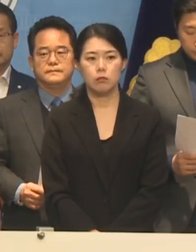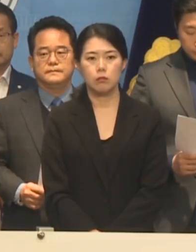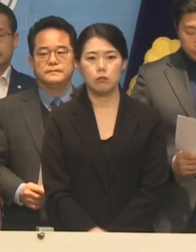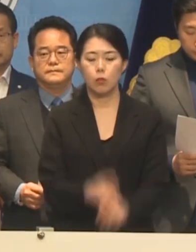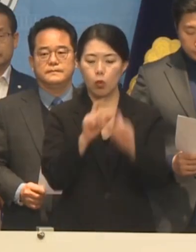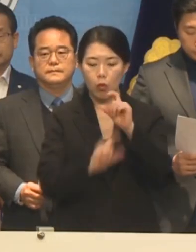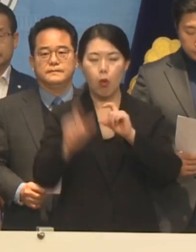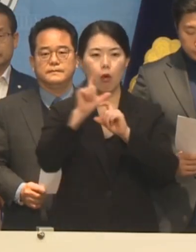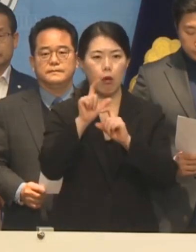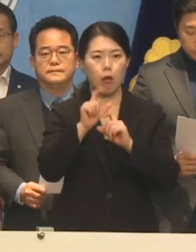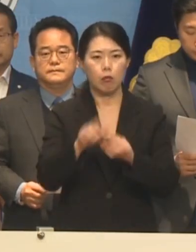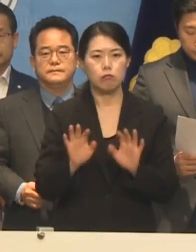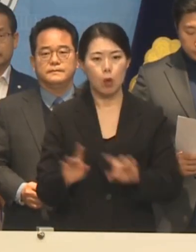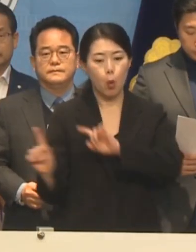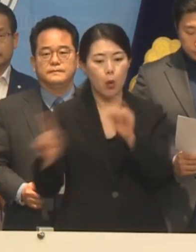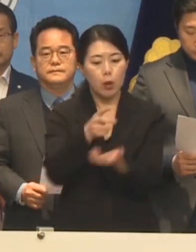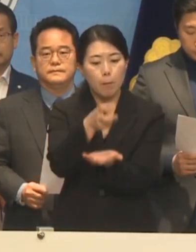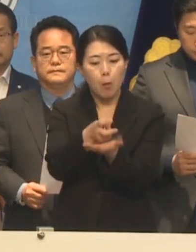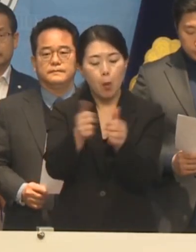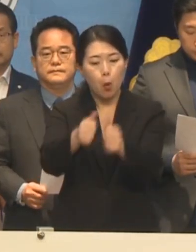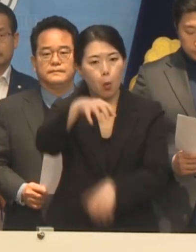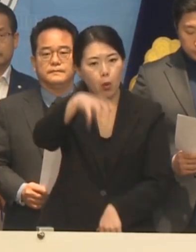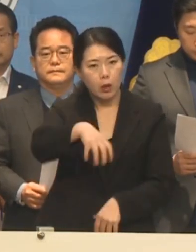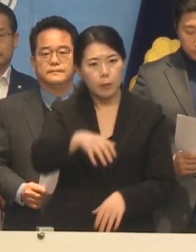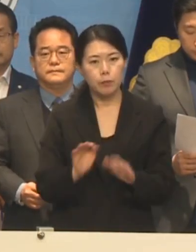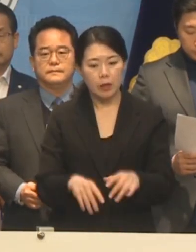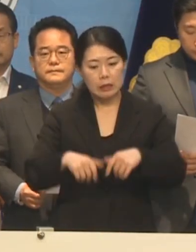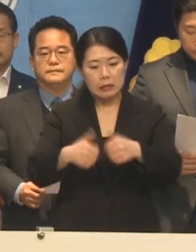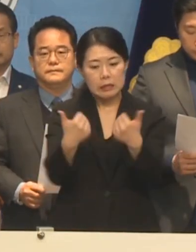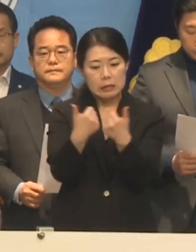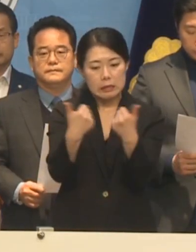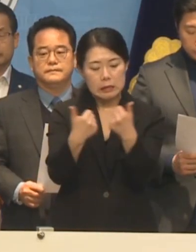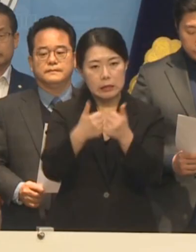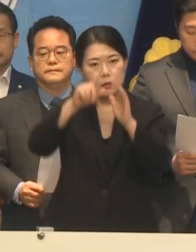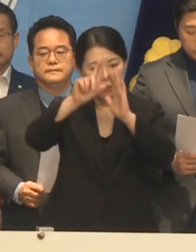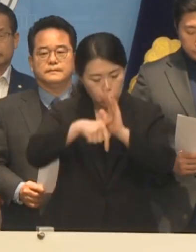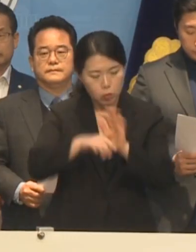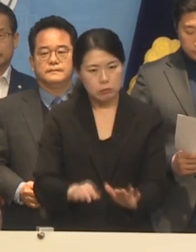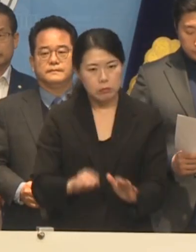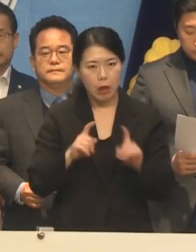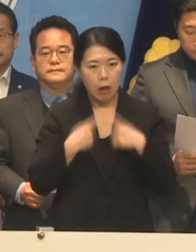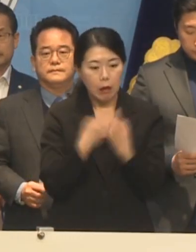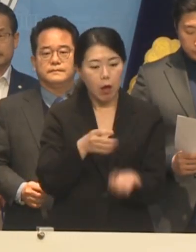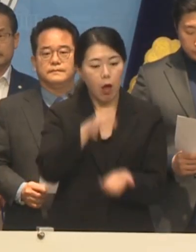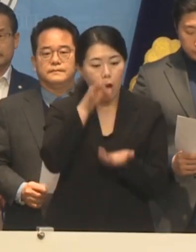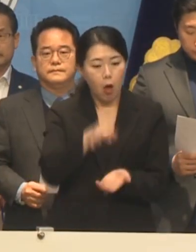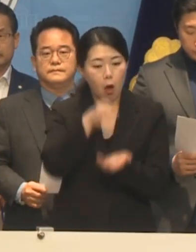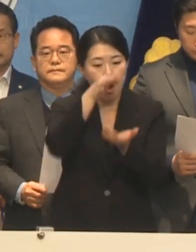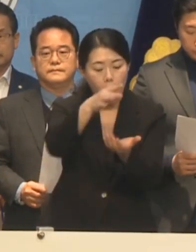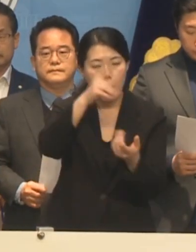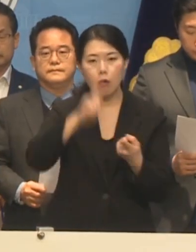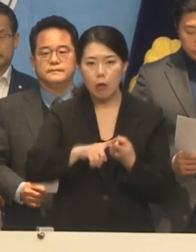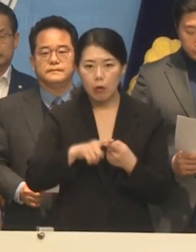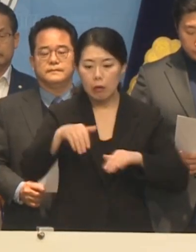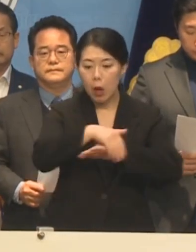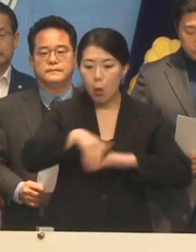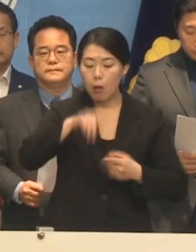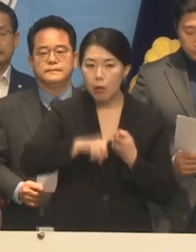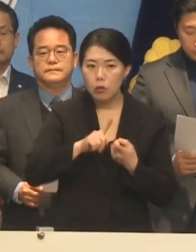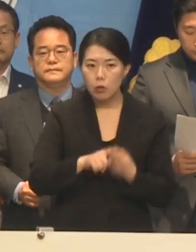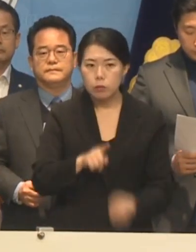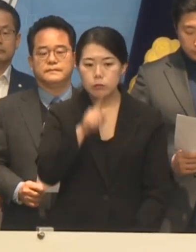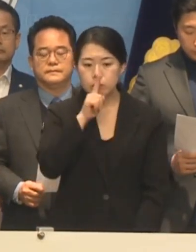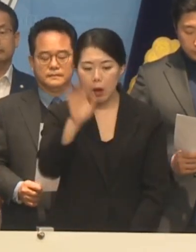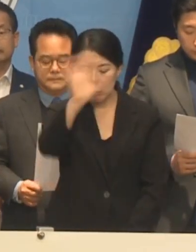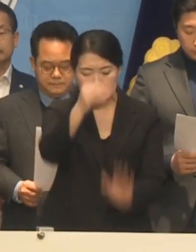심지어 회생법원 비공개 신문 과정에서도 사죄 출연 계획에 대해서는 일체